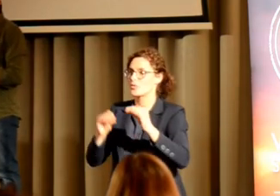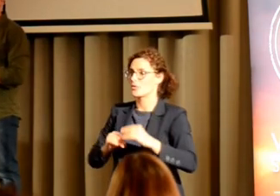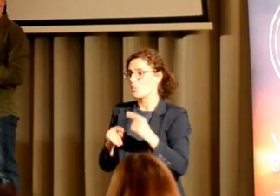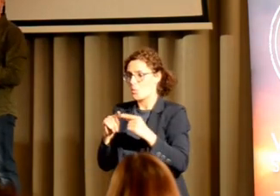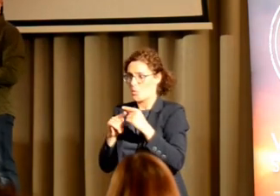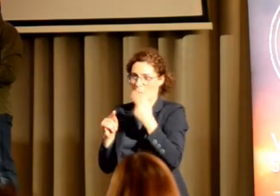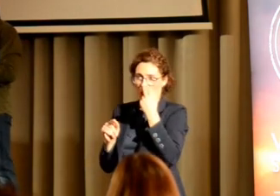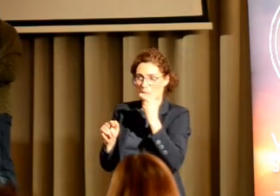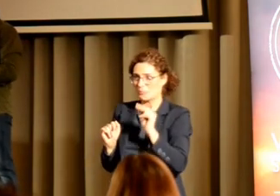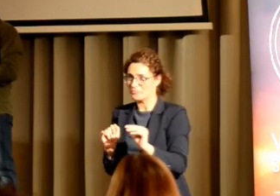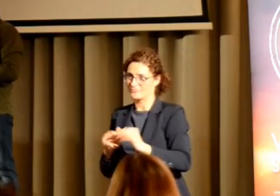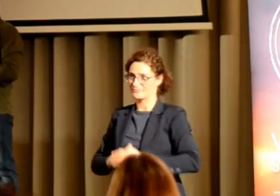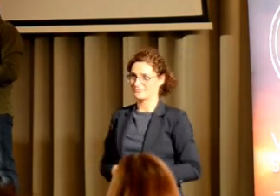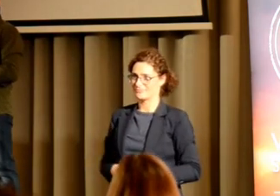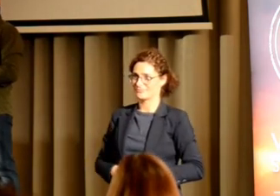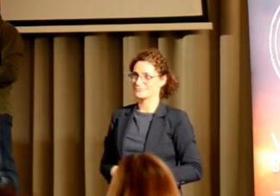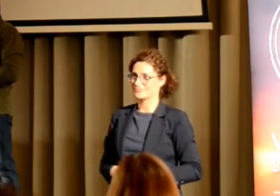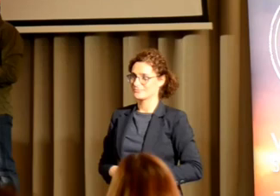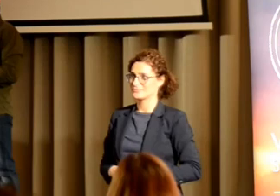zgubił.